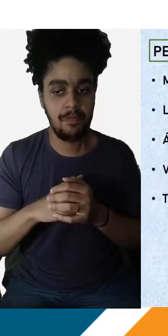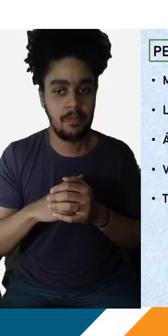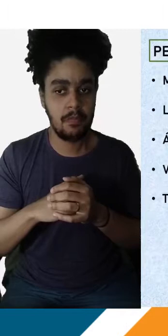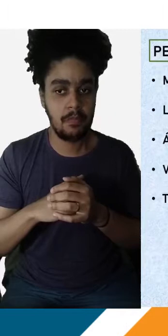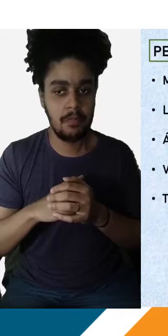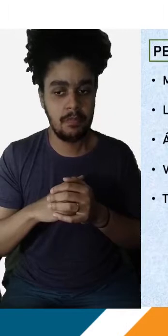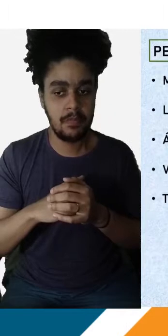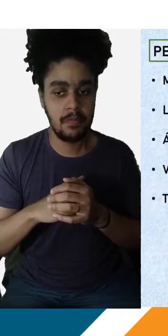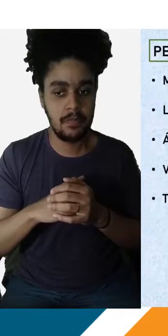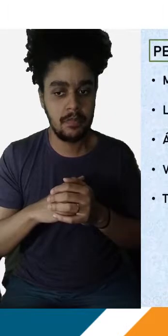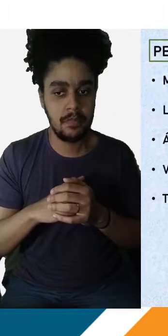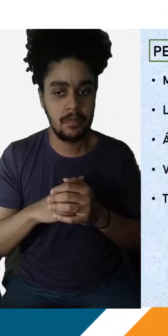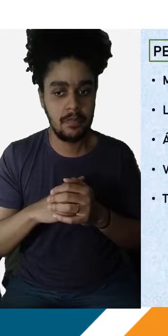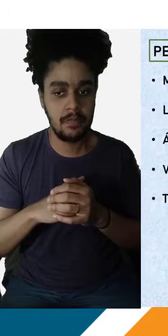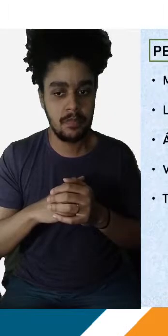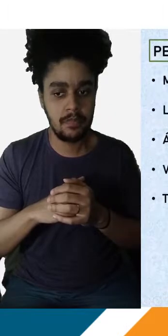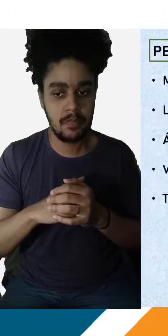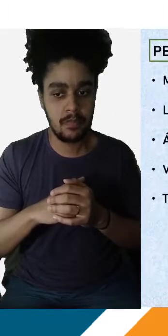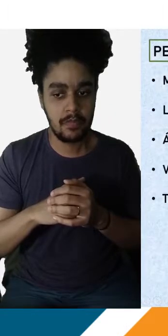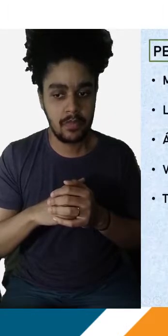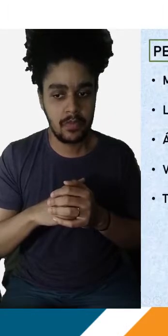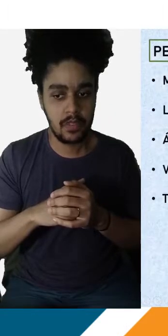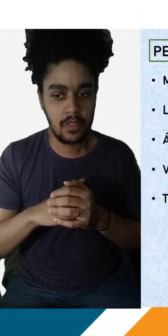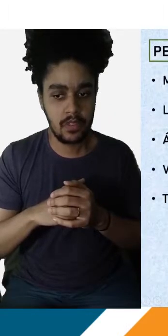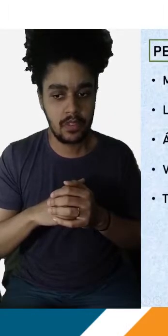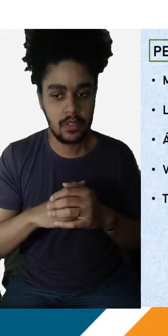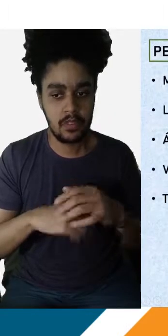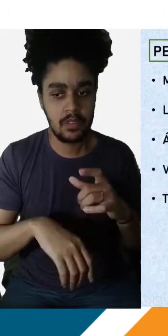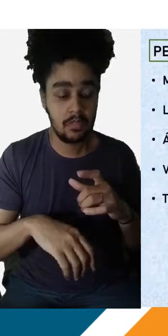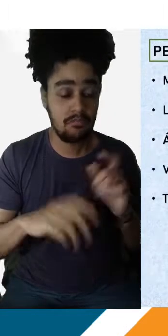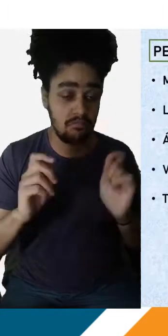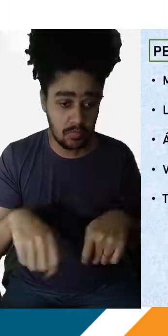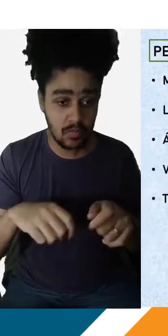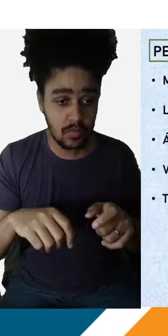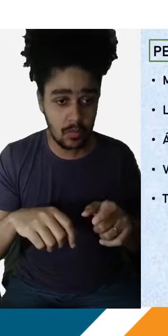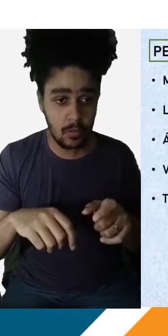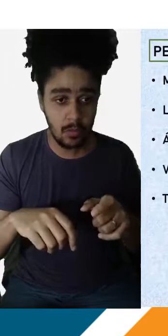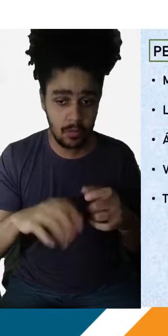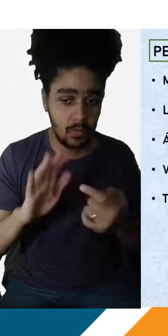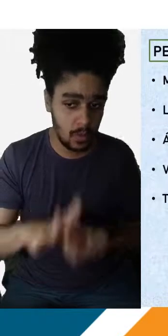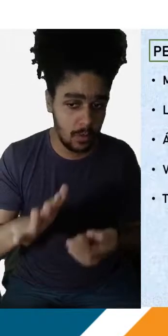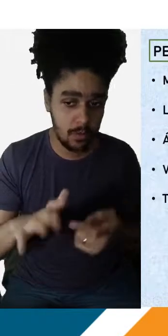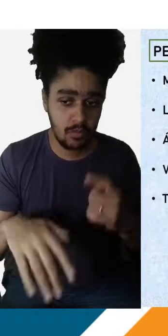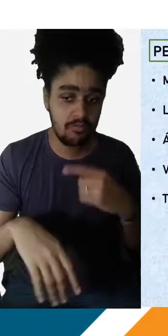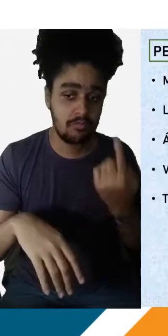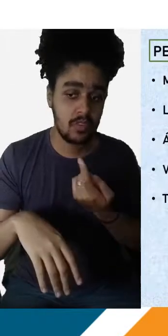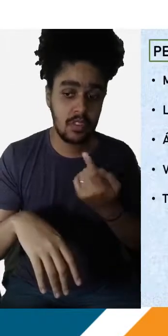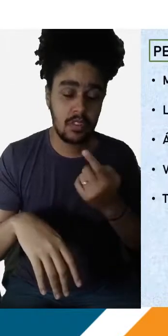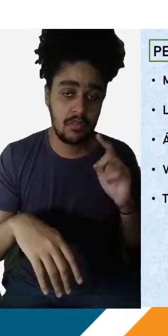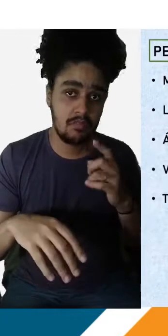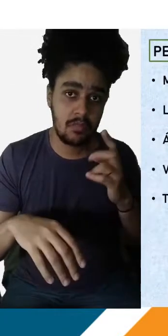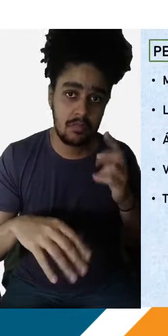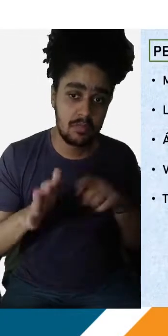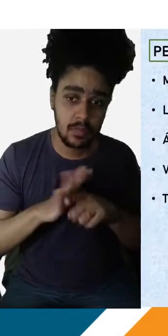de um corte longitudinal, transversal, que permite e que revela a gente